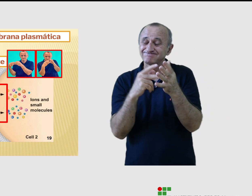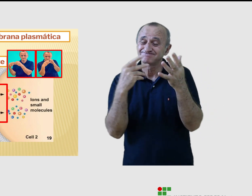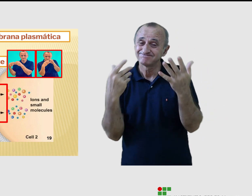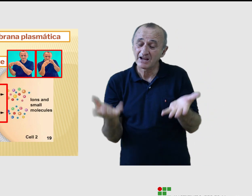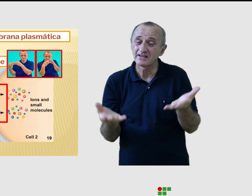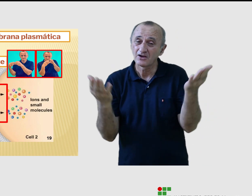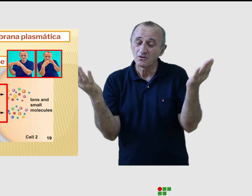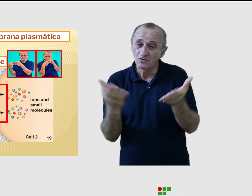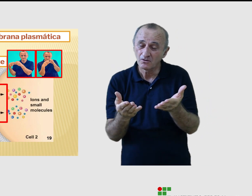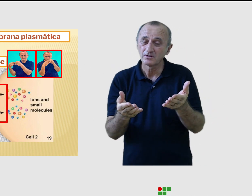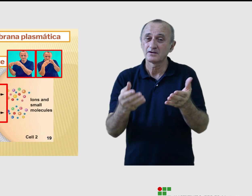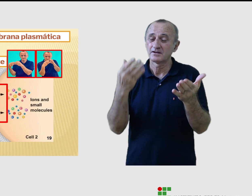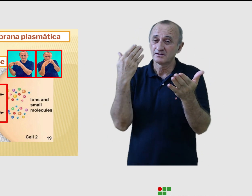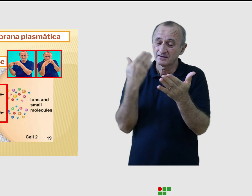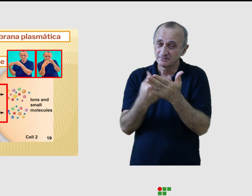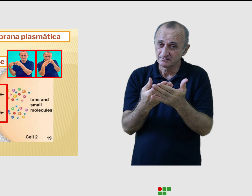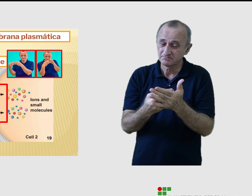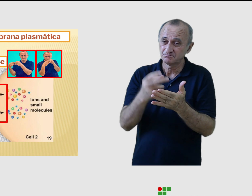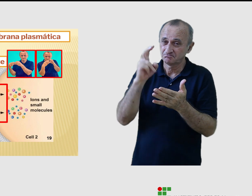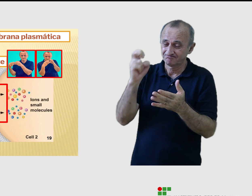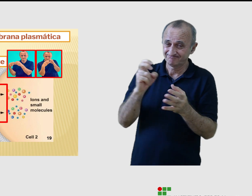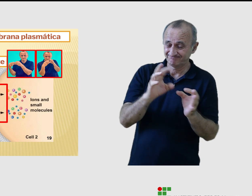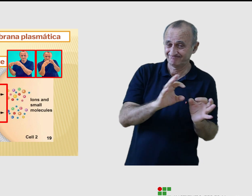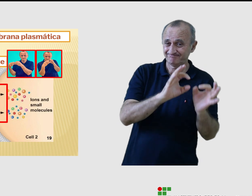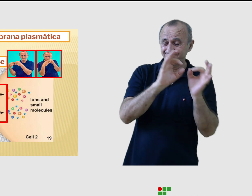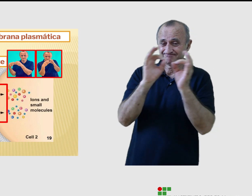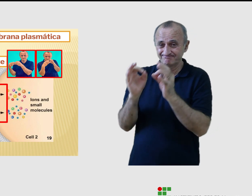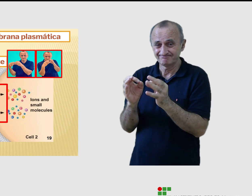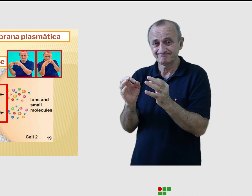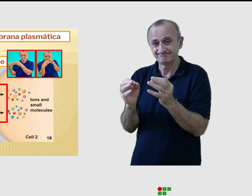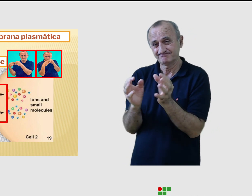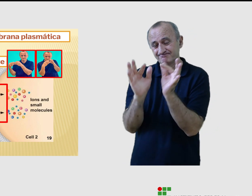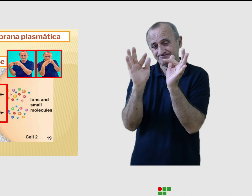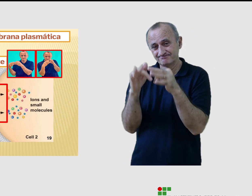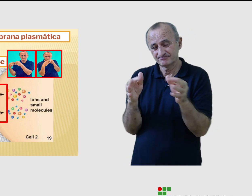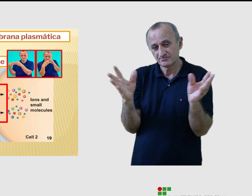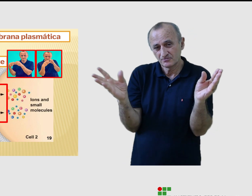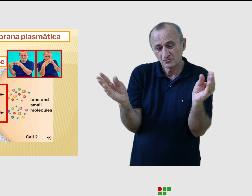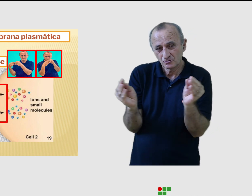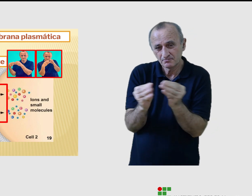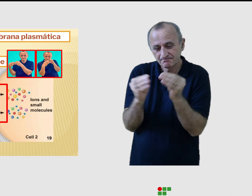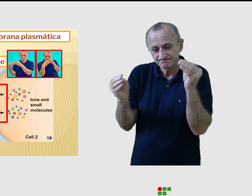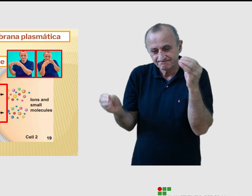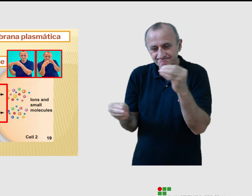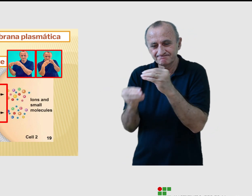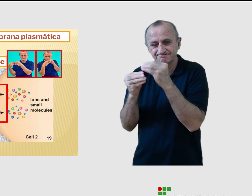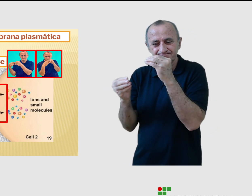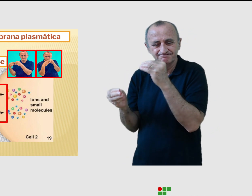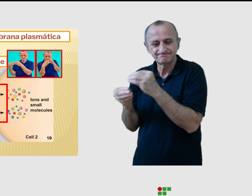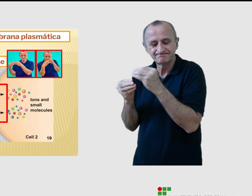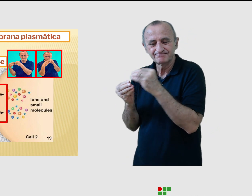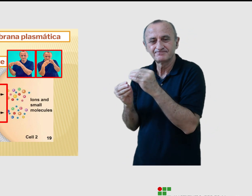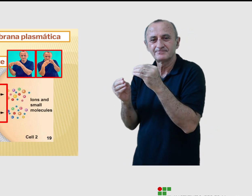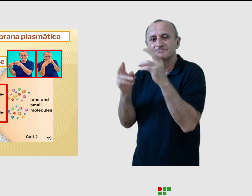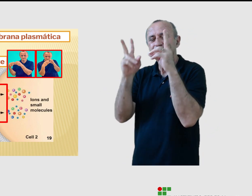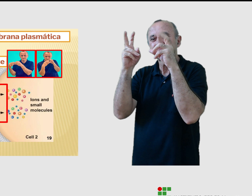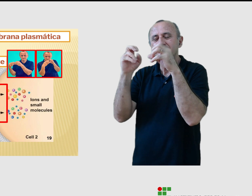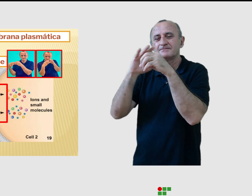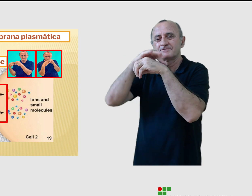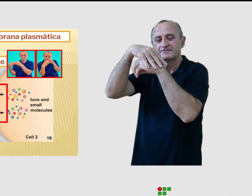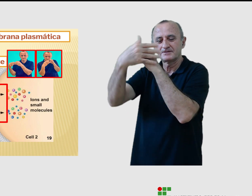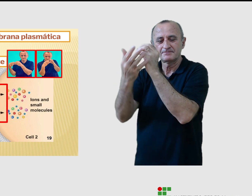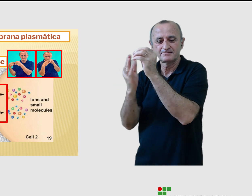bastante temas, não é verdade? Então, com isso, com essa parte 5, nós finalizamos